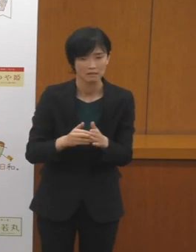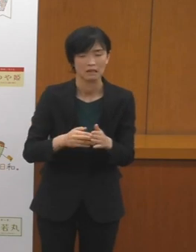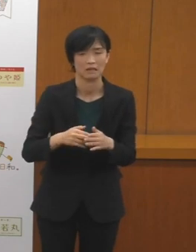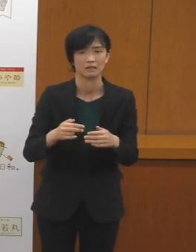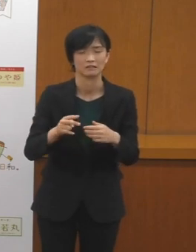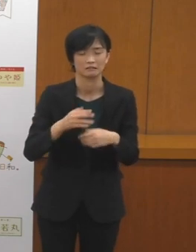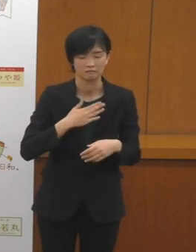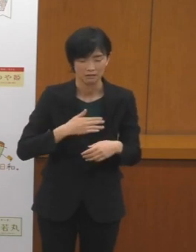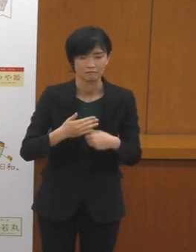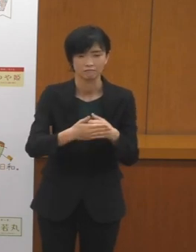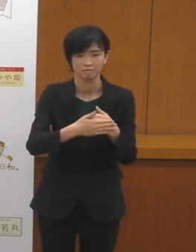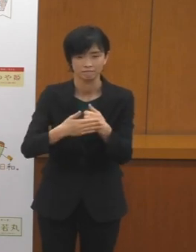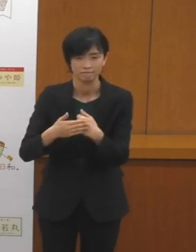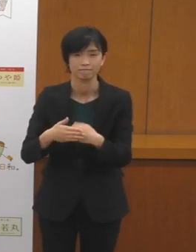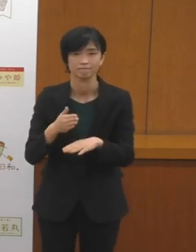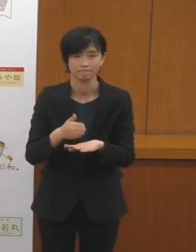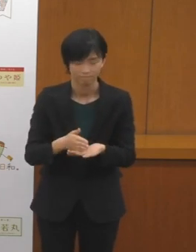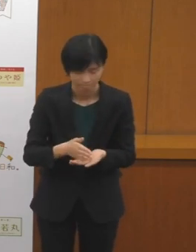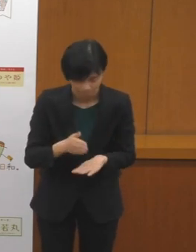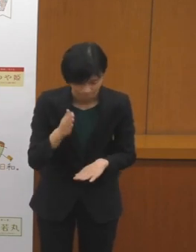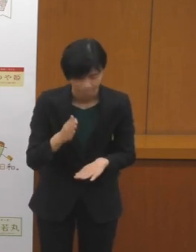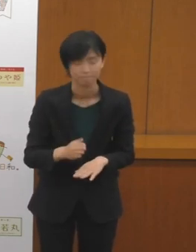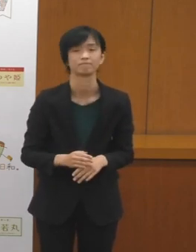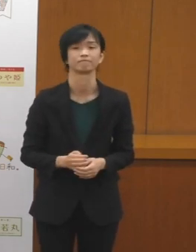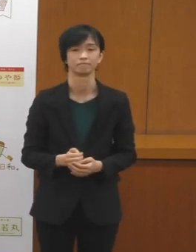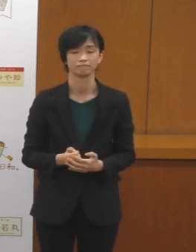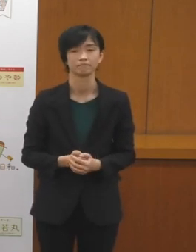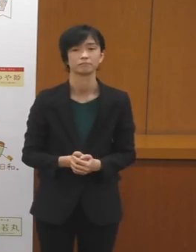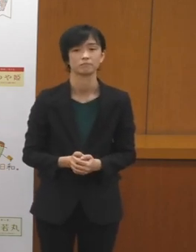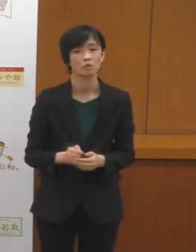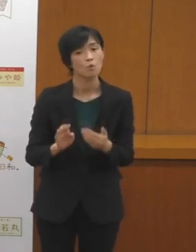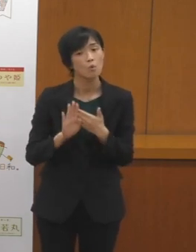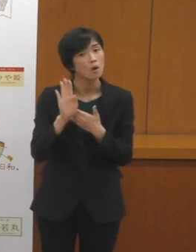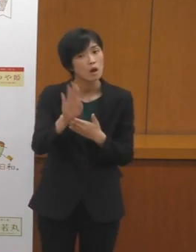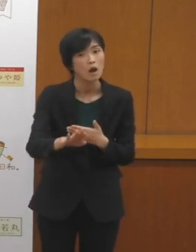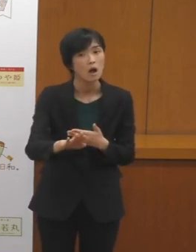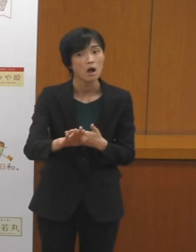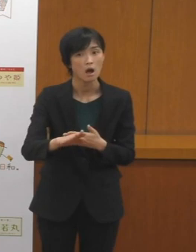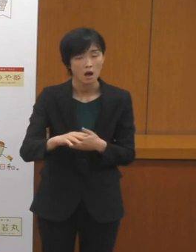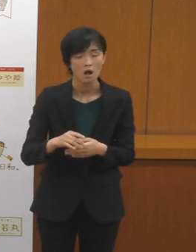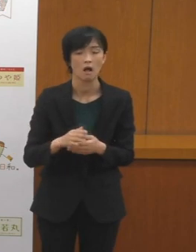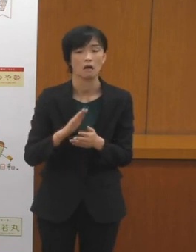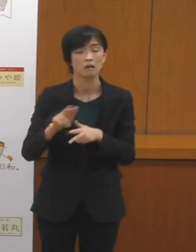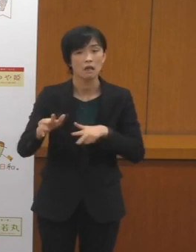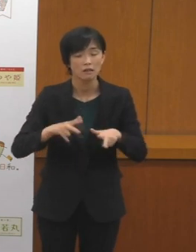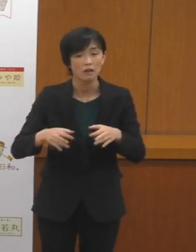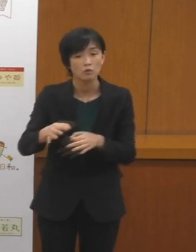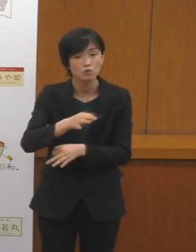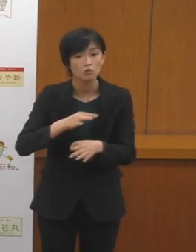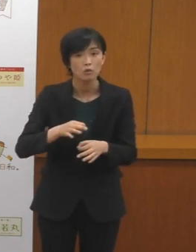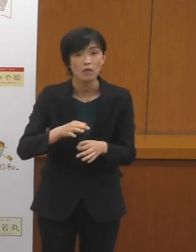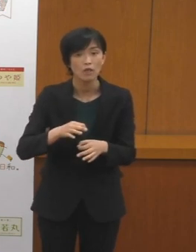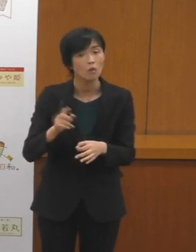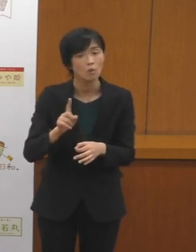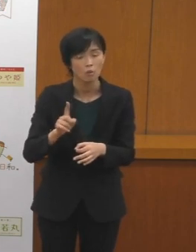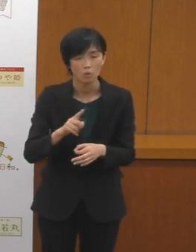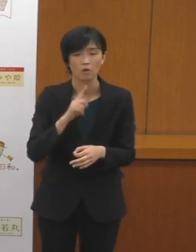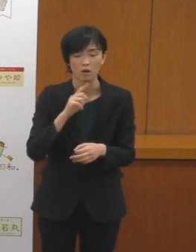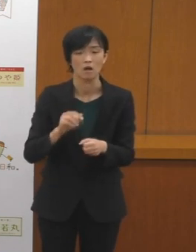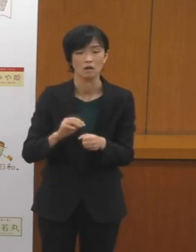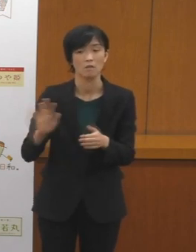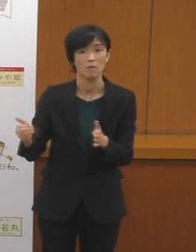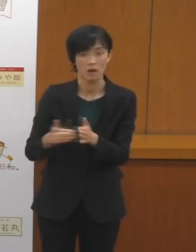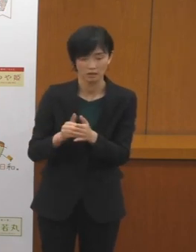ご協力に感謝を申し上げます今後の県政運営に当たりましてはこの度の新型コロナ